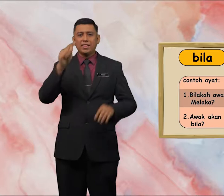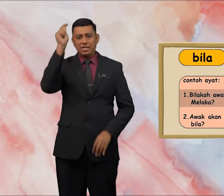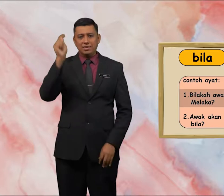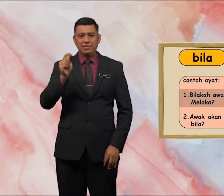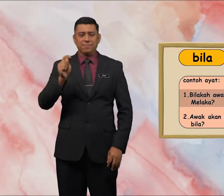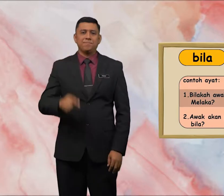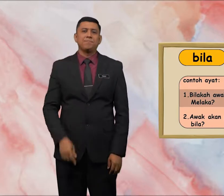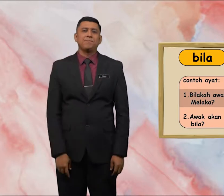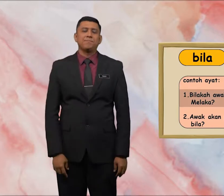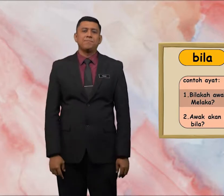tanya.